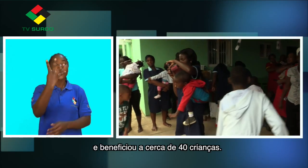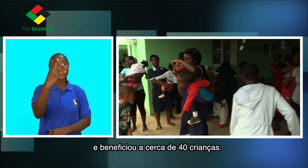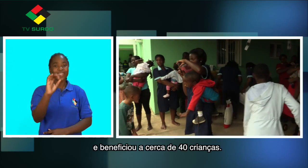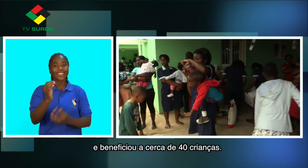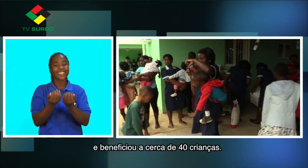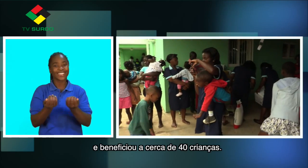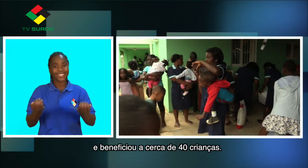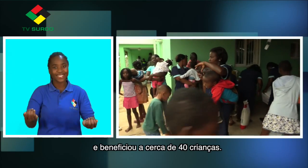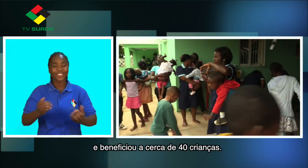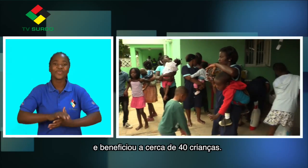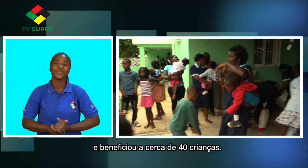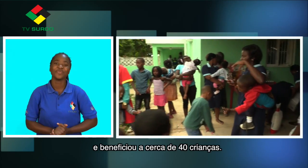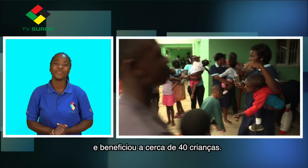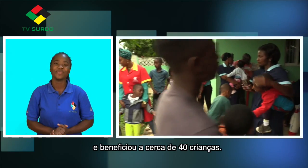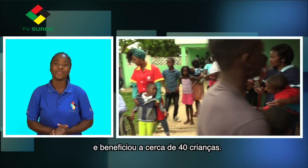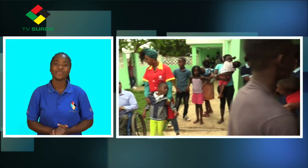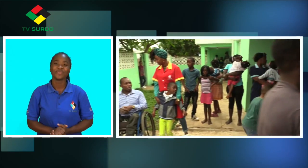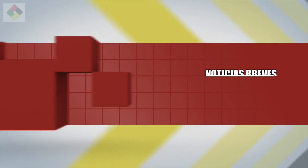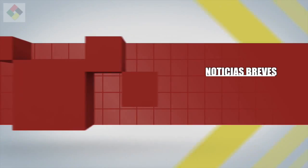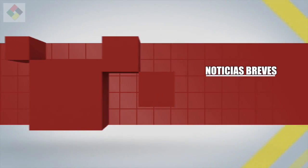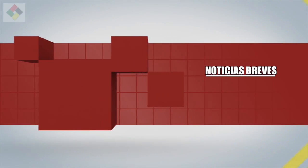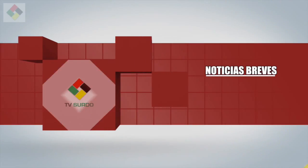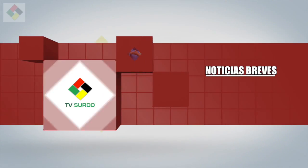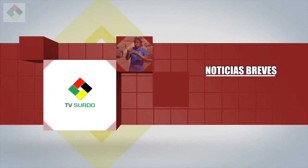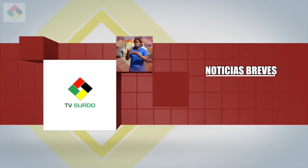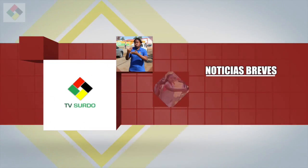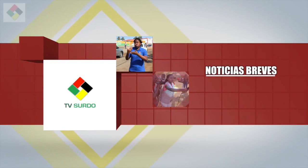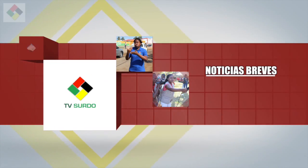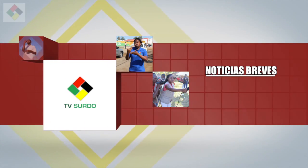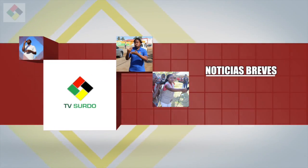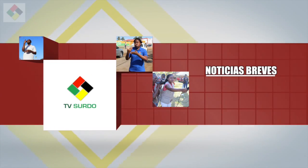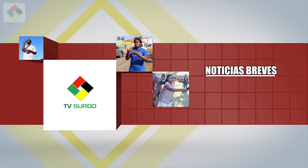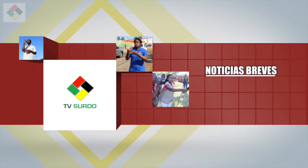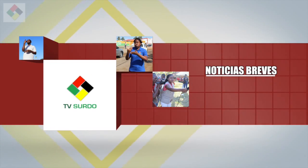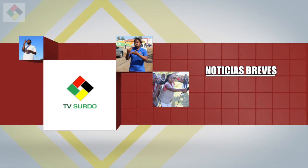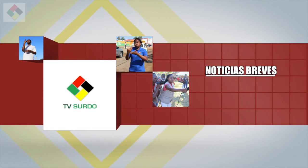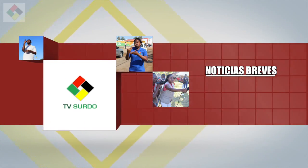beneficiou a cerca de 40 crianças. E aí E E